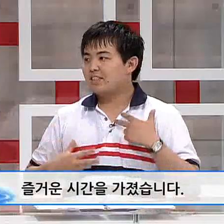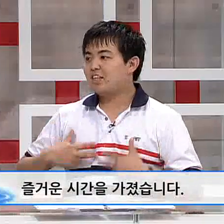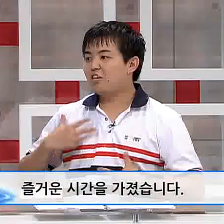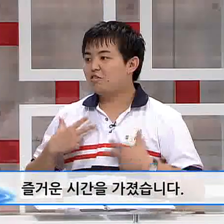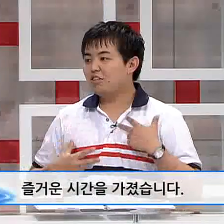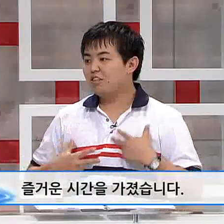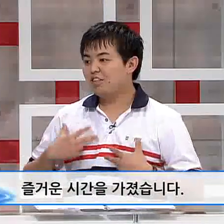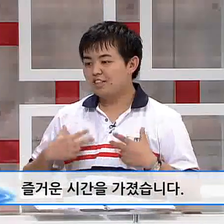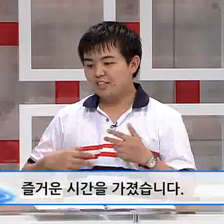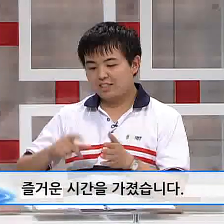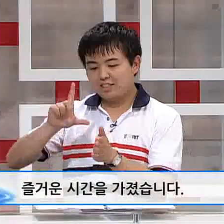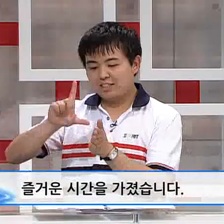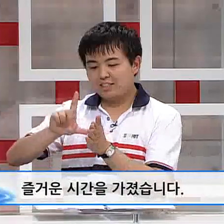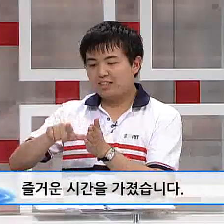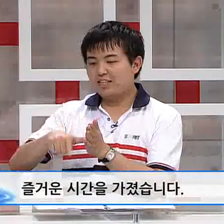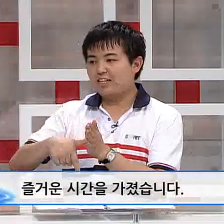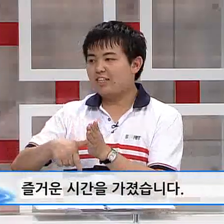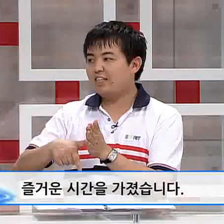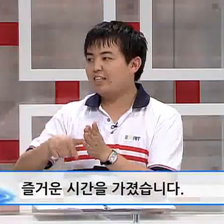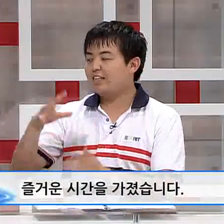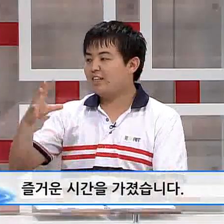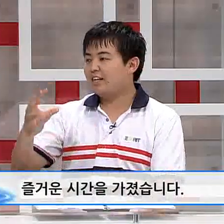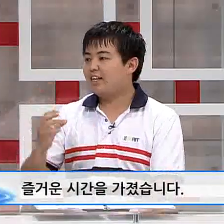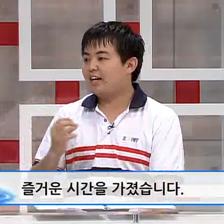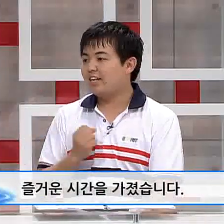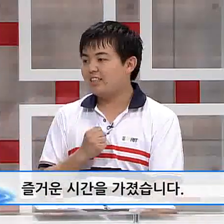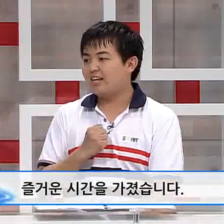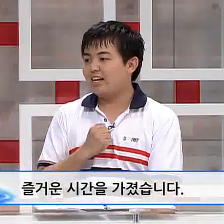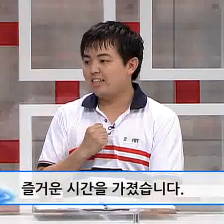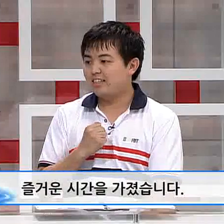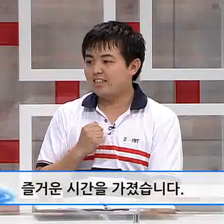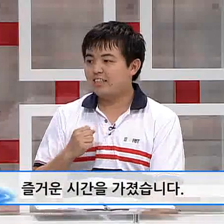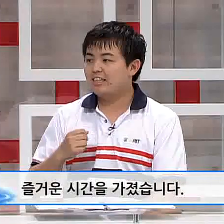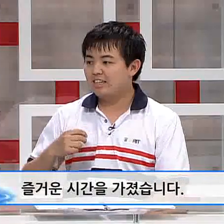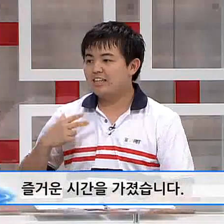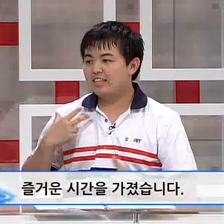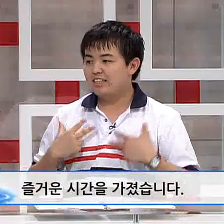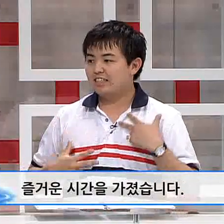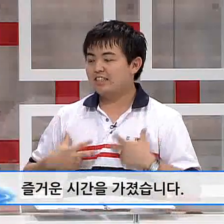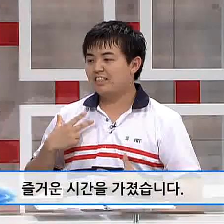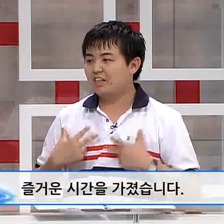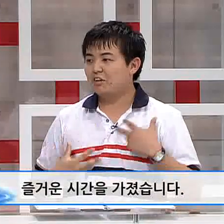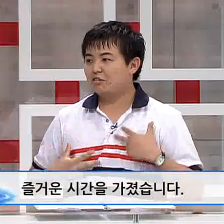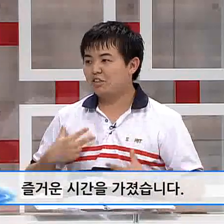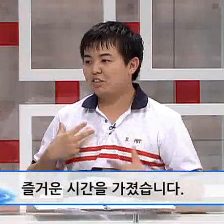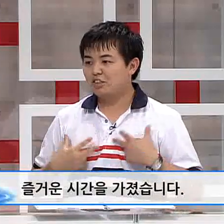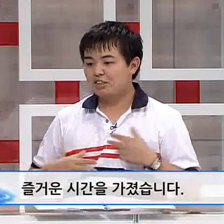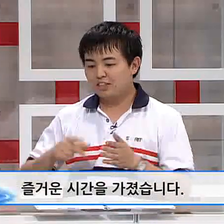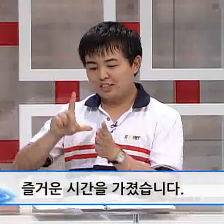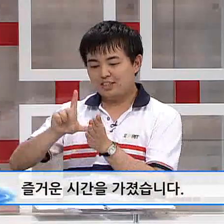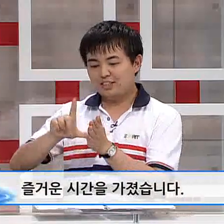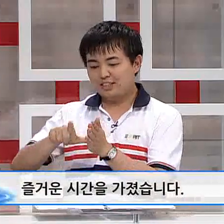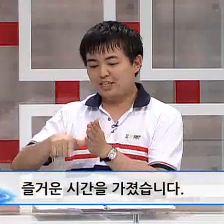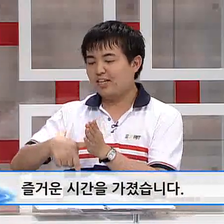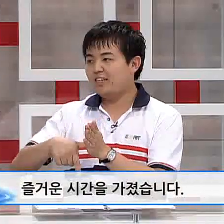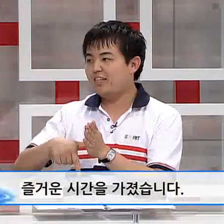즐거운 시간을 가지다. 즐거운 시간을